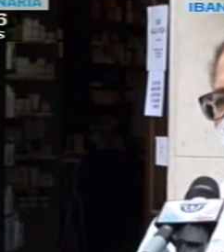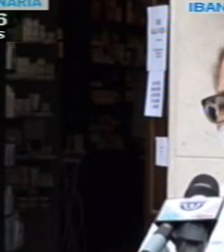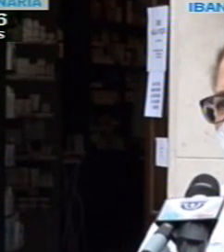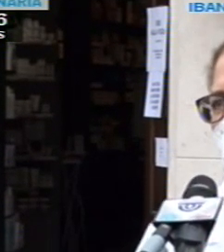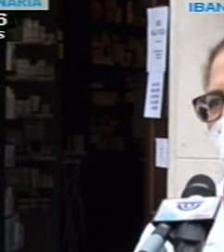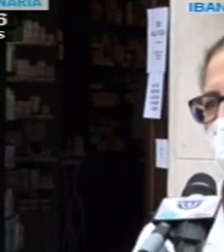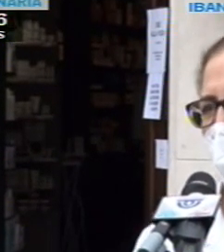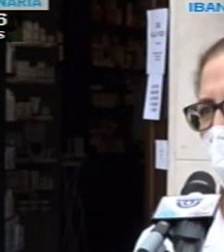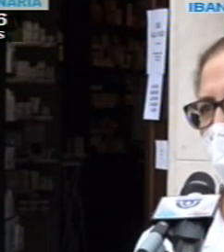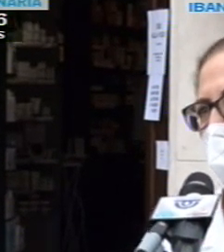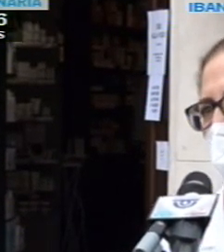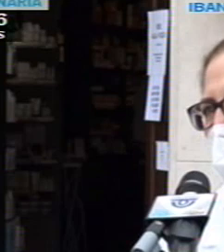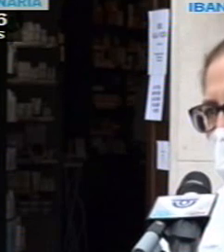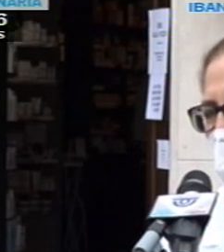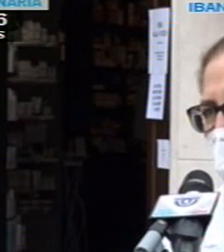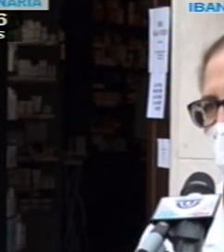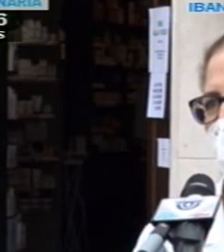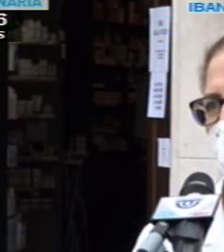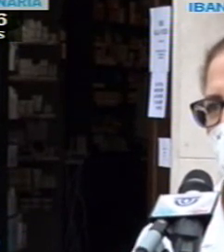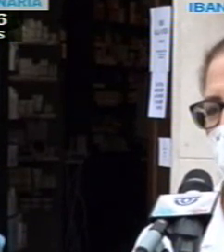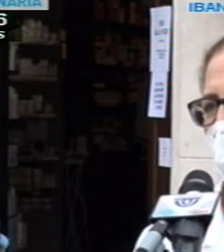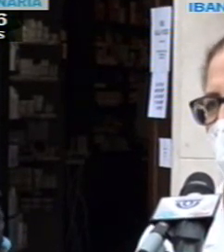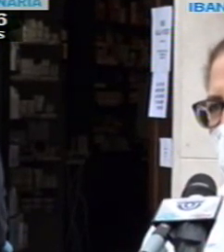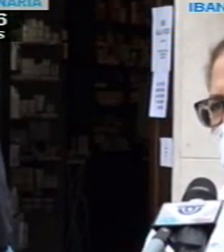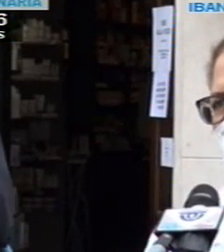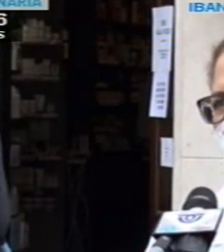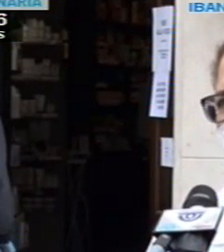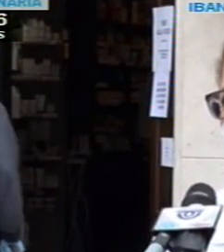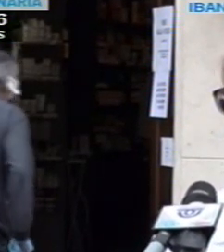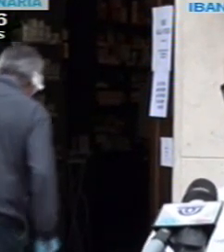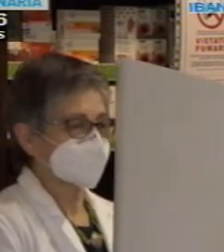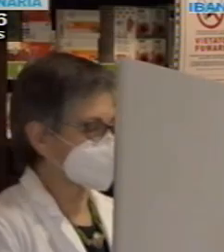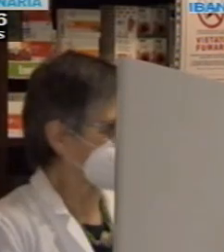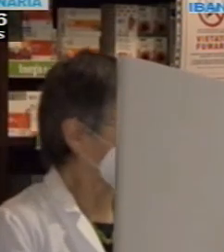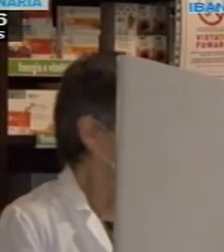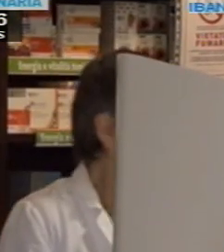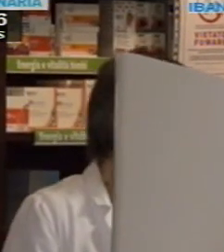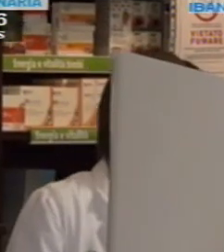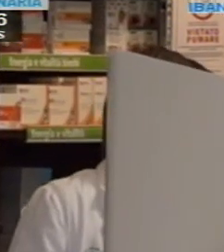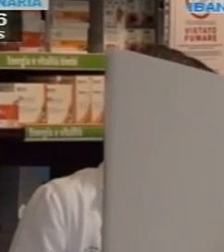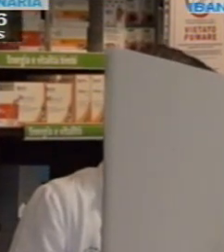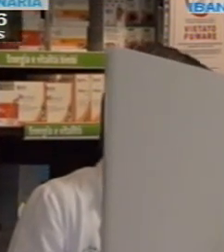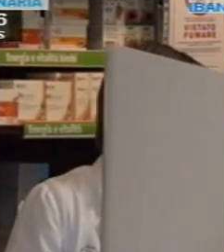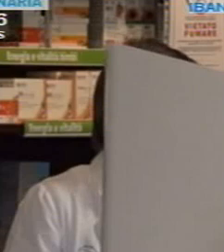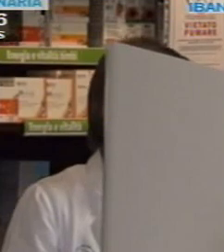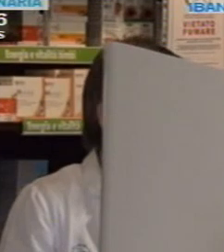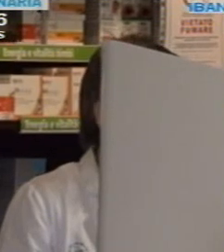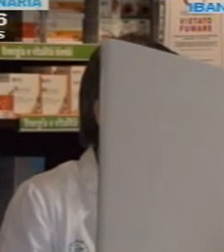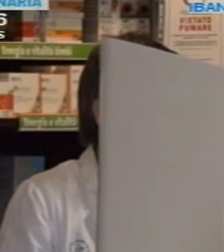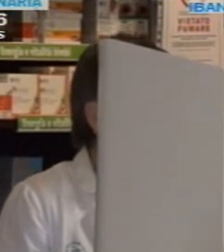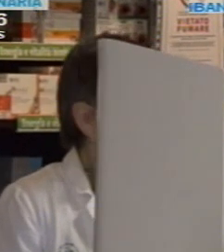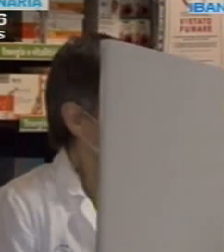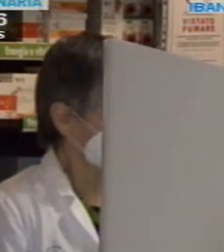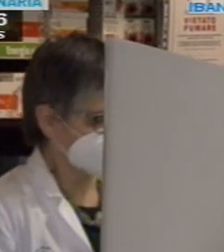coltivare attraverso l'ascolto e l'empatia della persona e delle sue esigenze. La loro caratteristica, oltre a essere un gruppo che lavora a